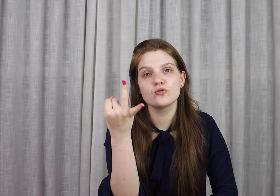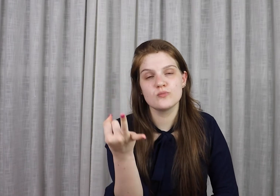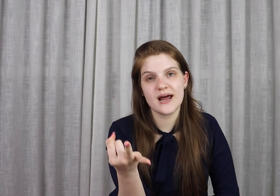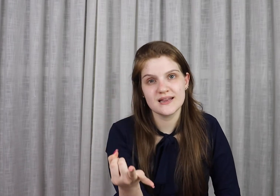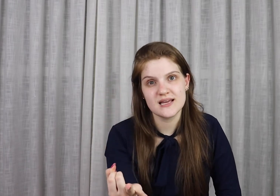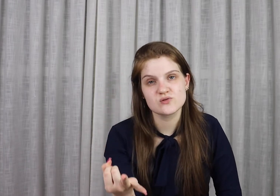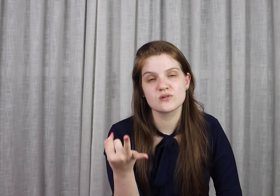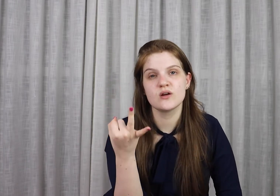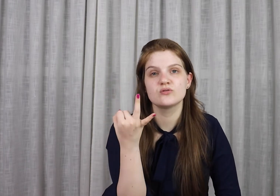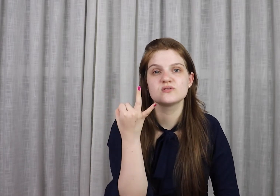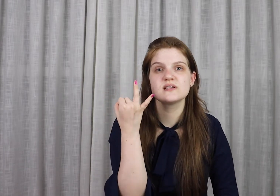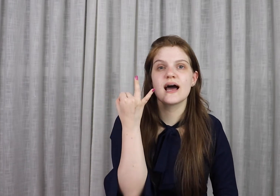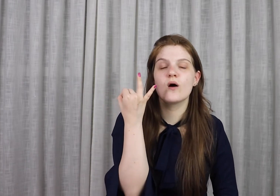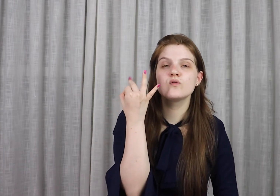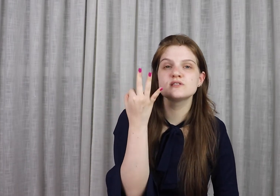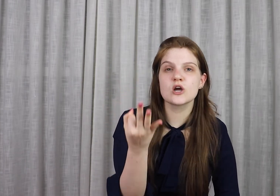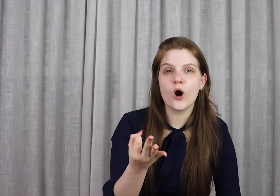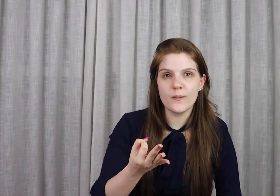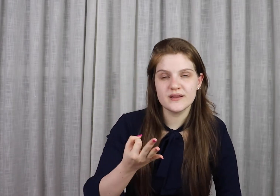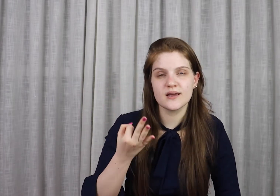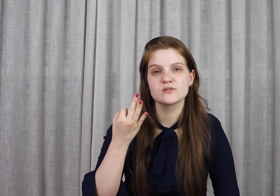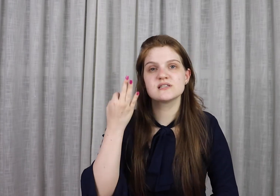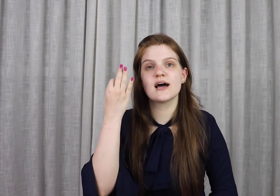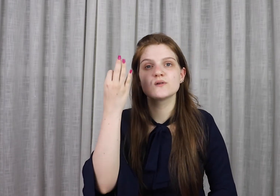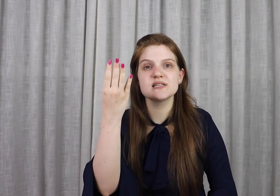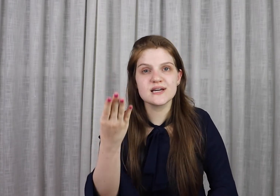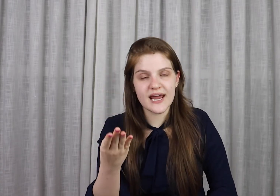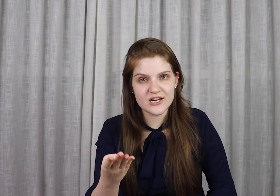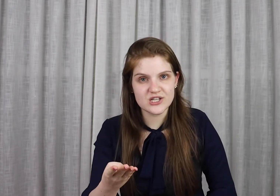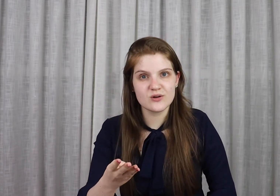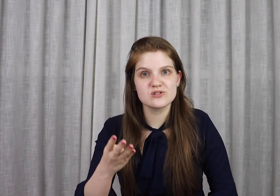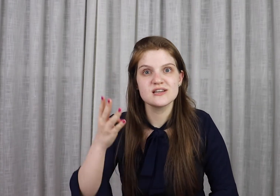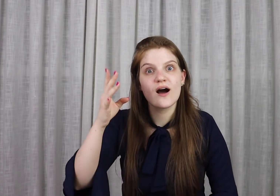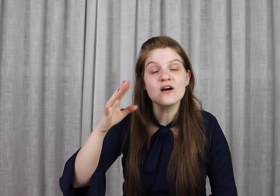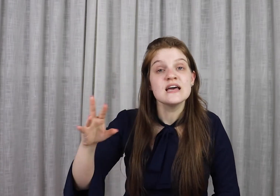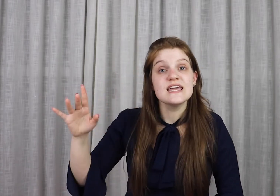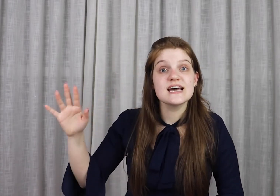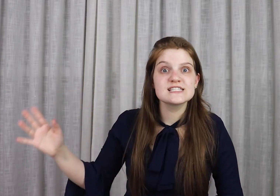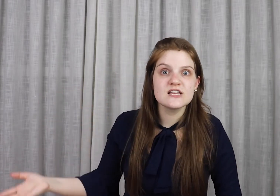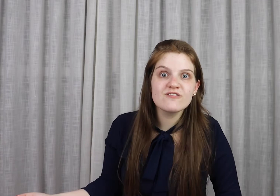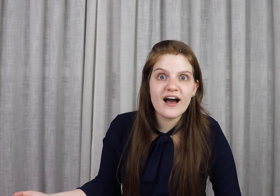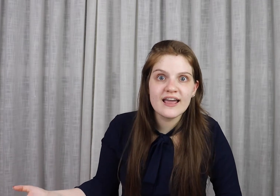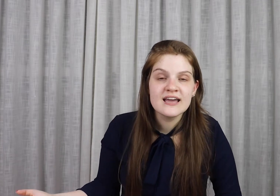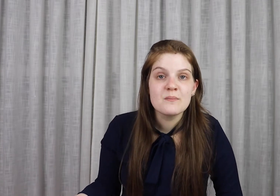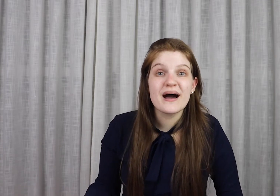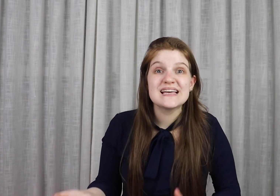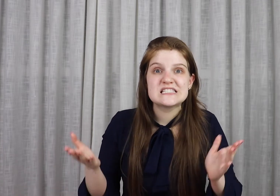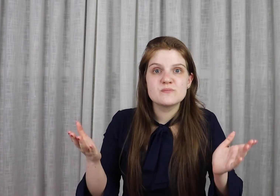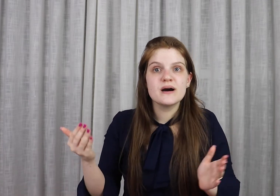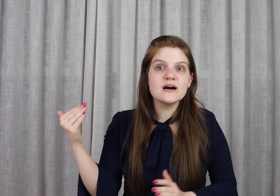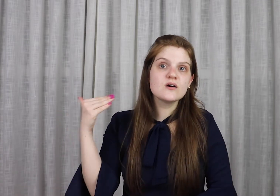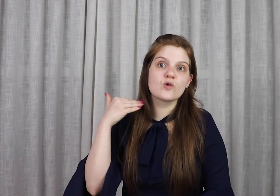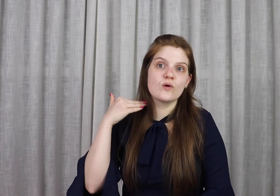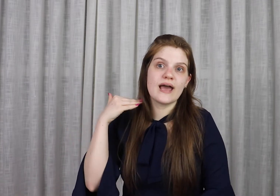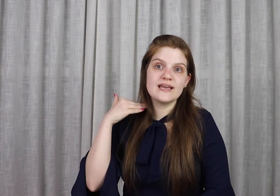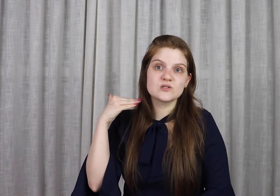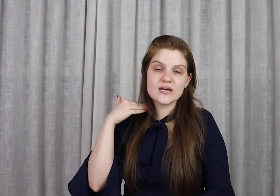do Bradesco tem outro sinal, o Sicoob tem outro sinal, o Sicredi tem outro sinal e assim vai. Mas banco é isso